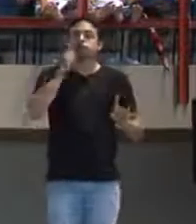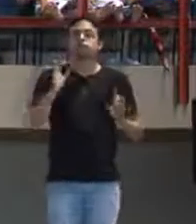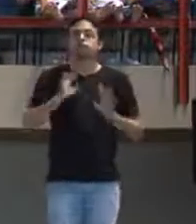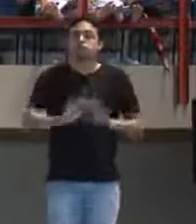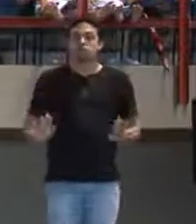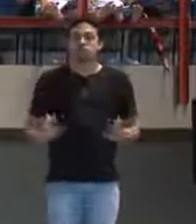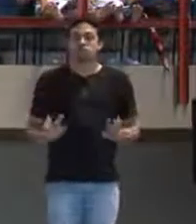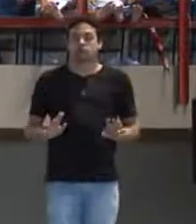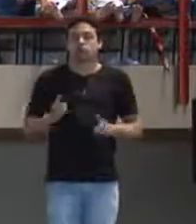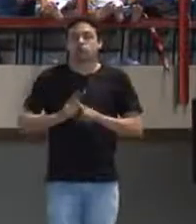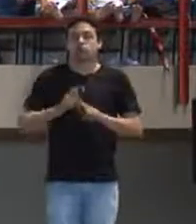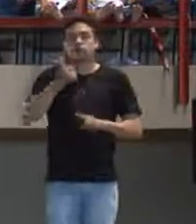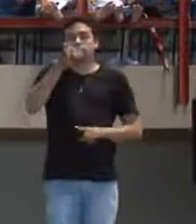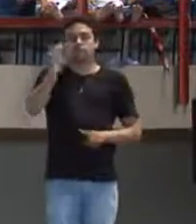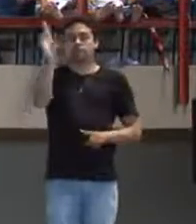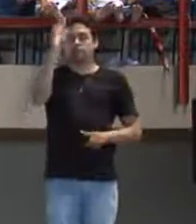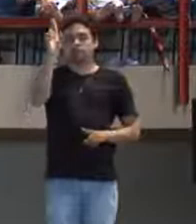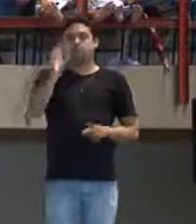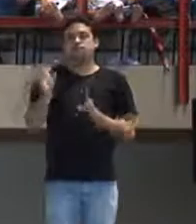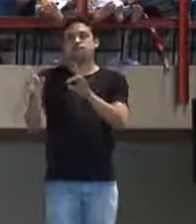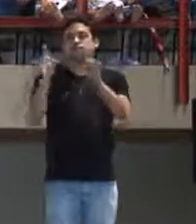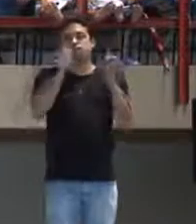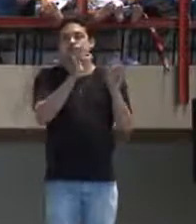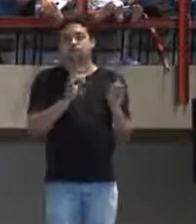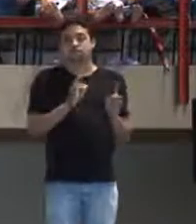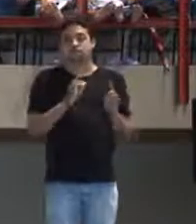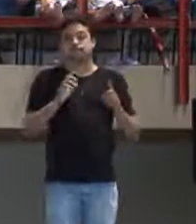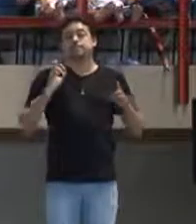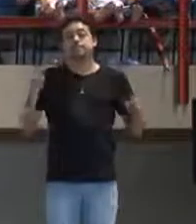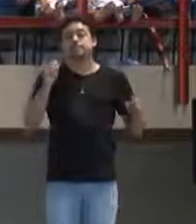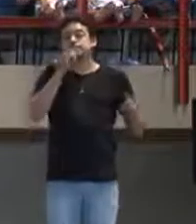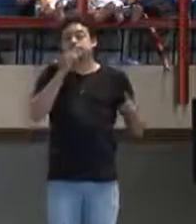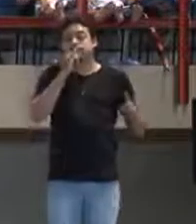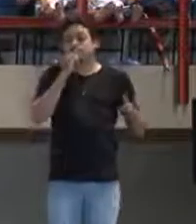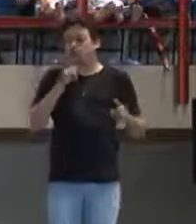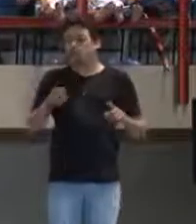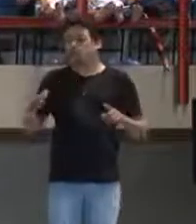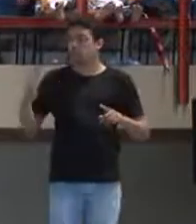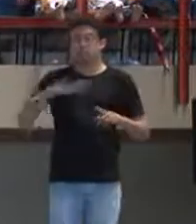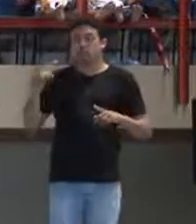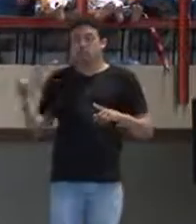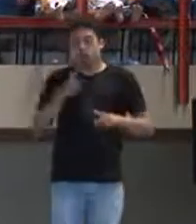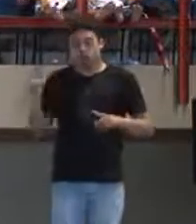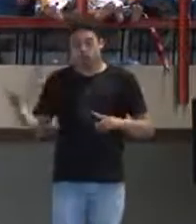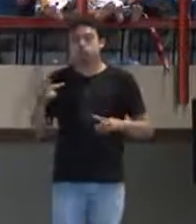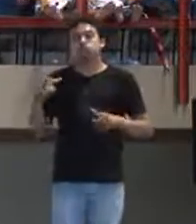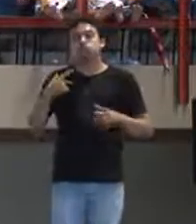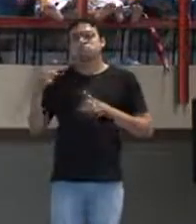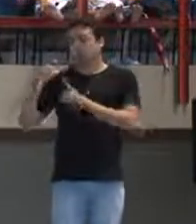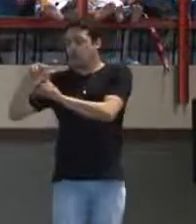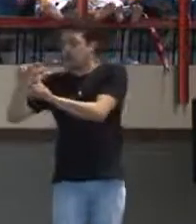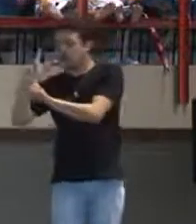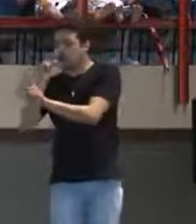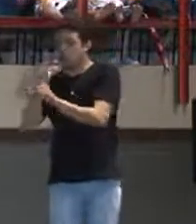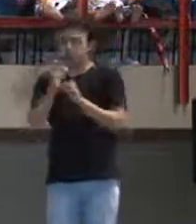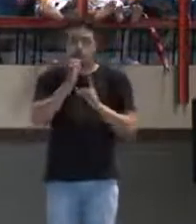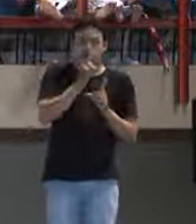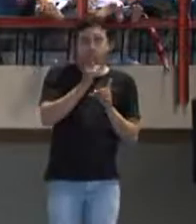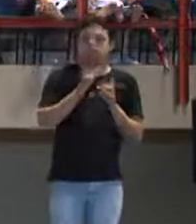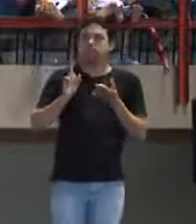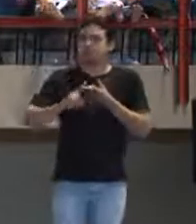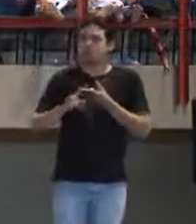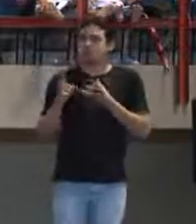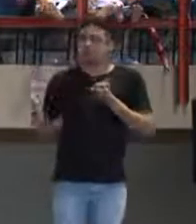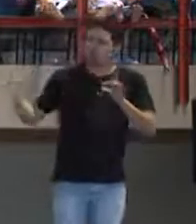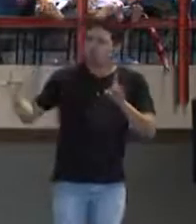frente. Cara, eu vou vender por R$10. Agora, se daqui a pouco eu e ele vamos vender, ele diz, pô, eu quero